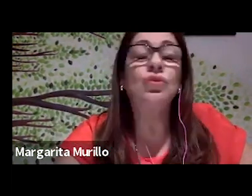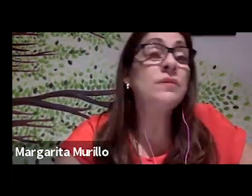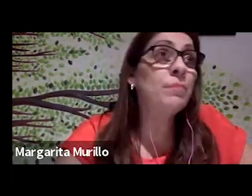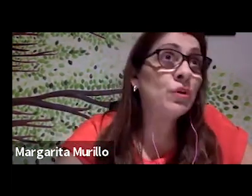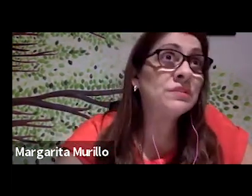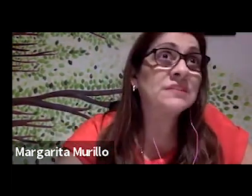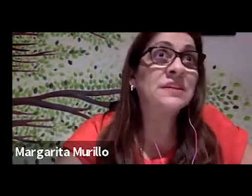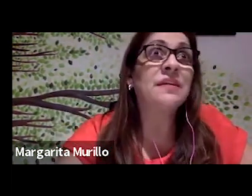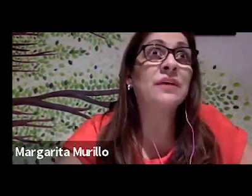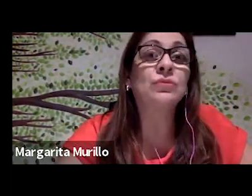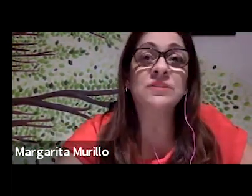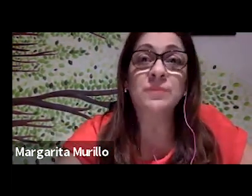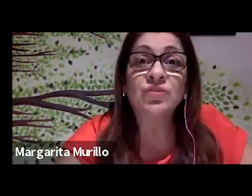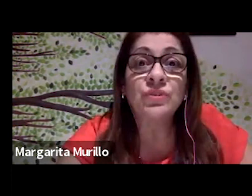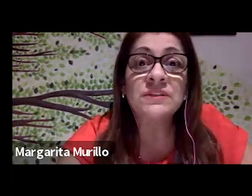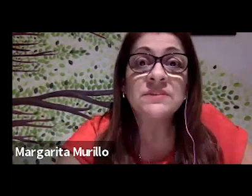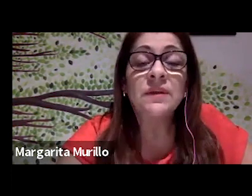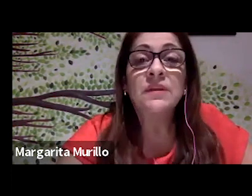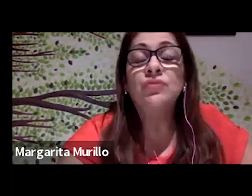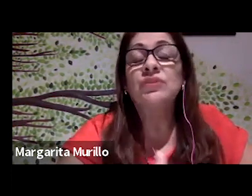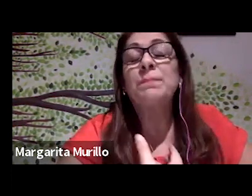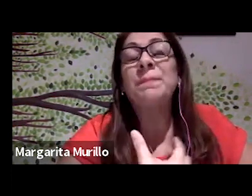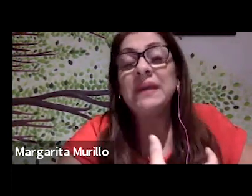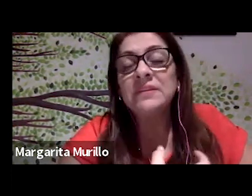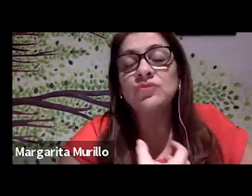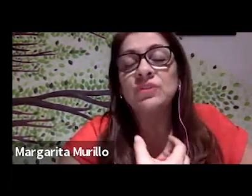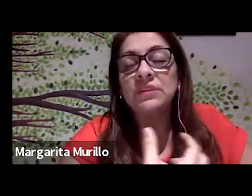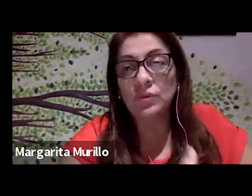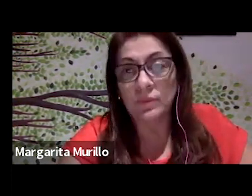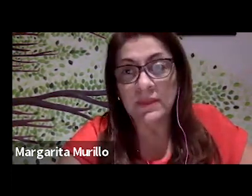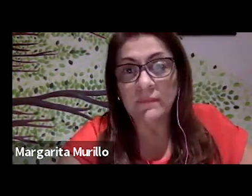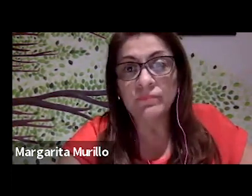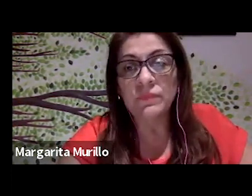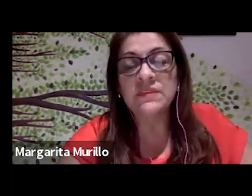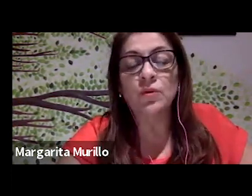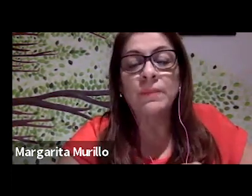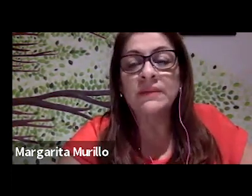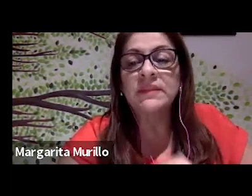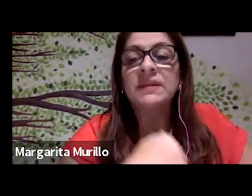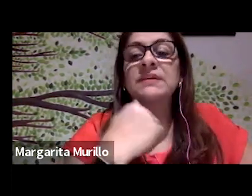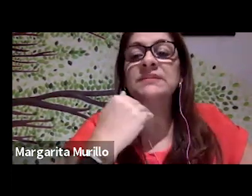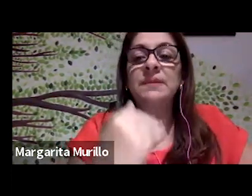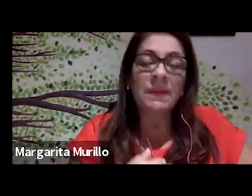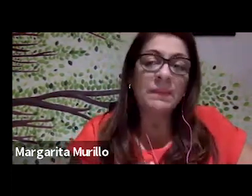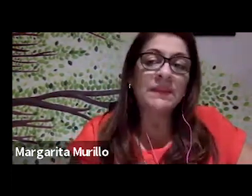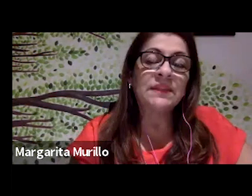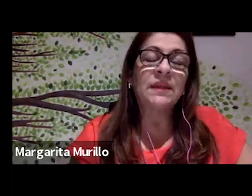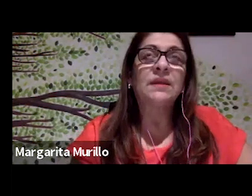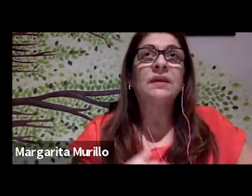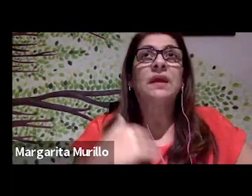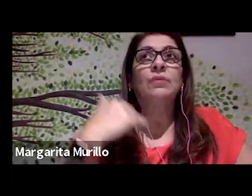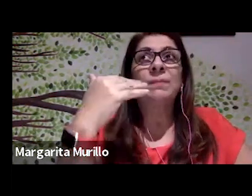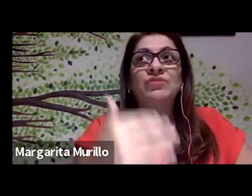no le importa hacerle daño a otras personas y usted pierde su sentido de vida y se convierte simplemente